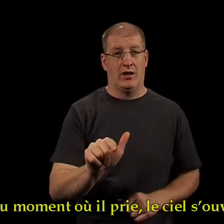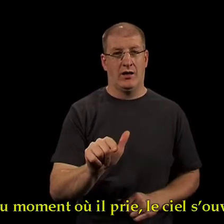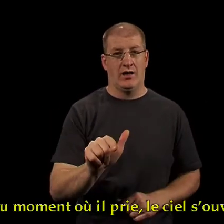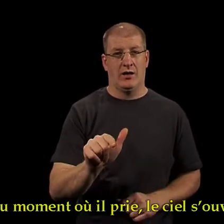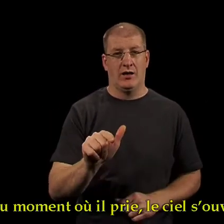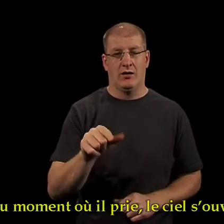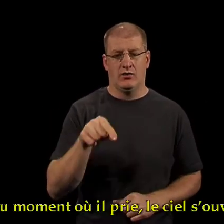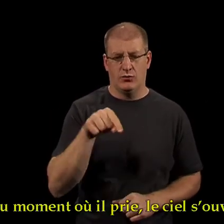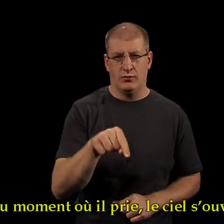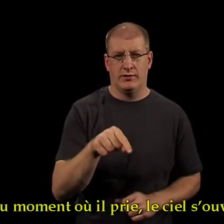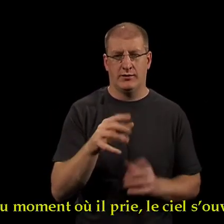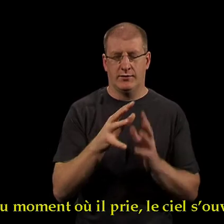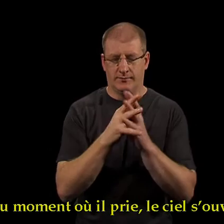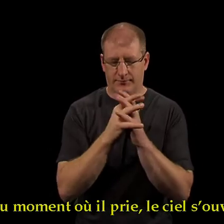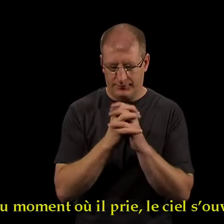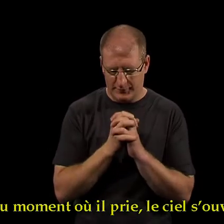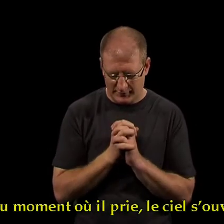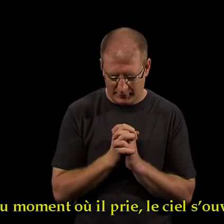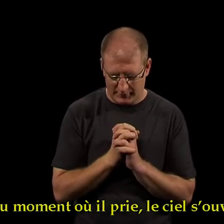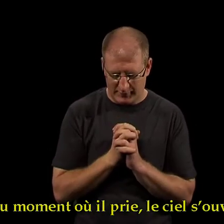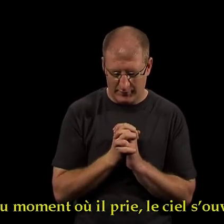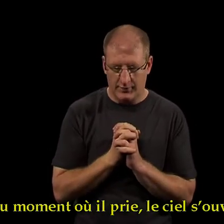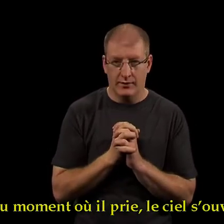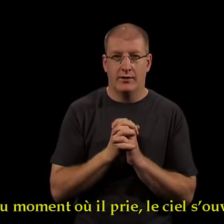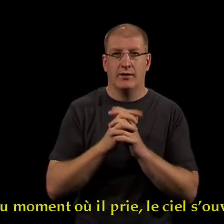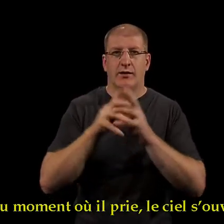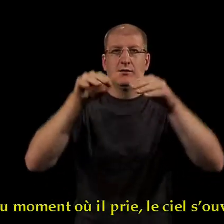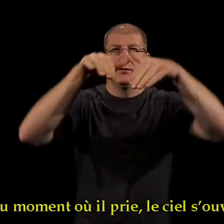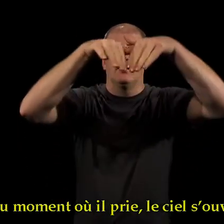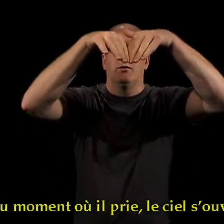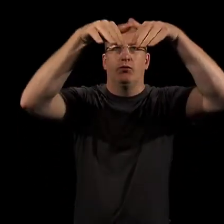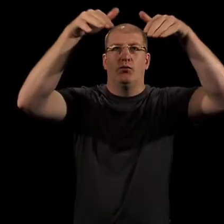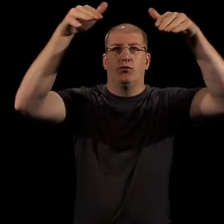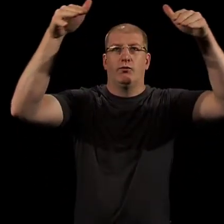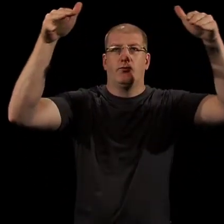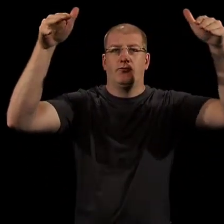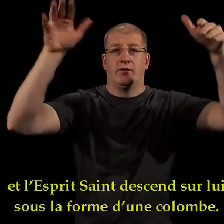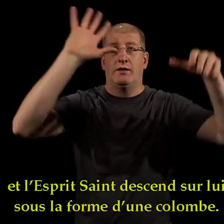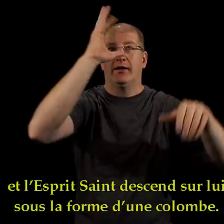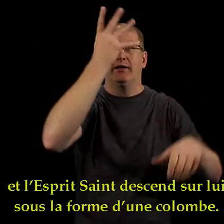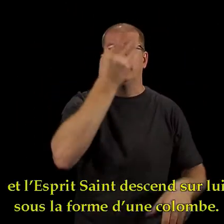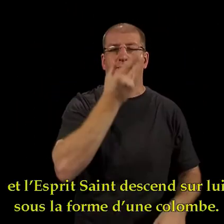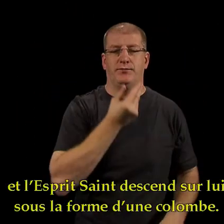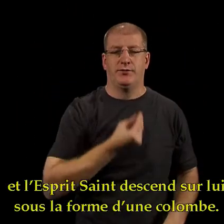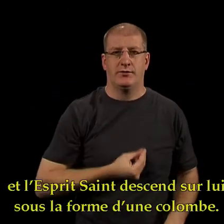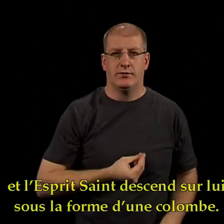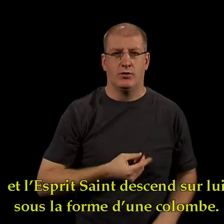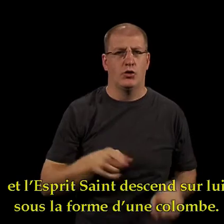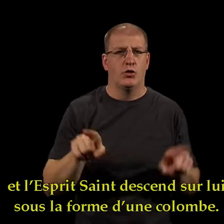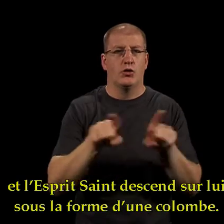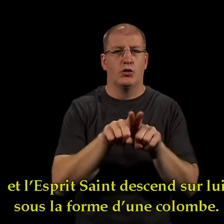Au moment où il prie, le ciel s'ouvre et l'Esprit Saint descend sur lui